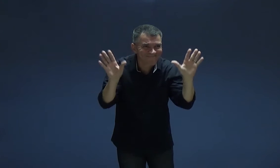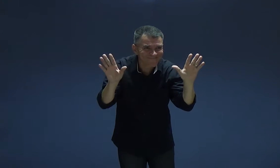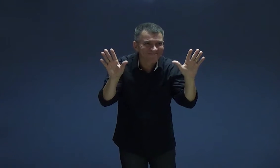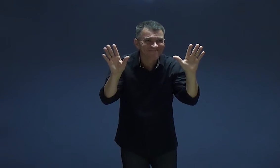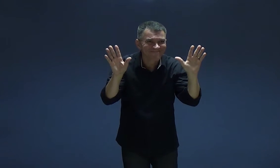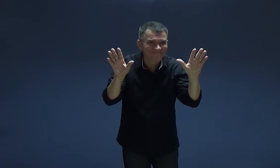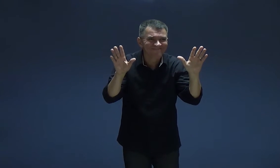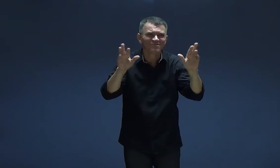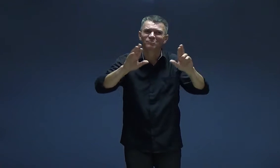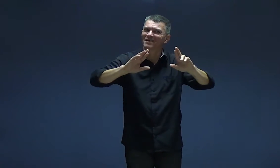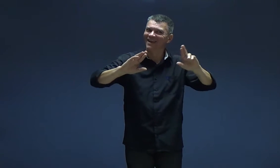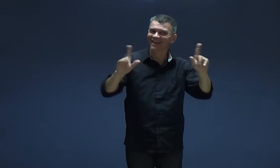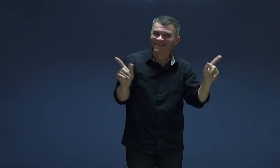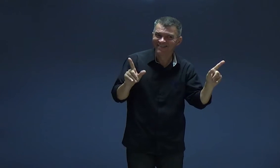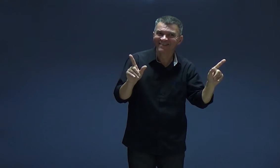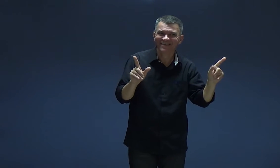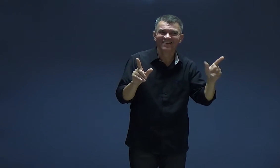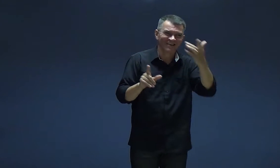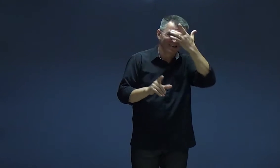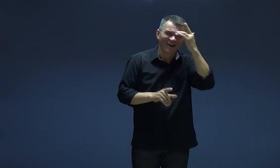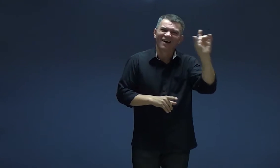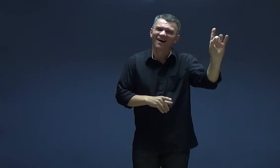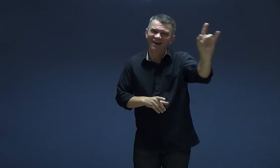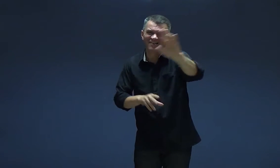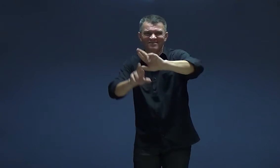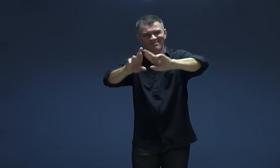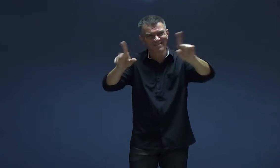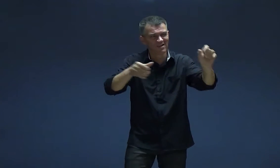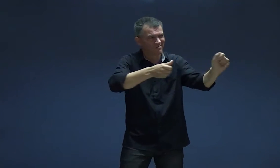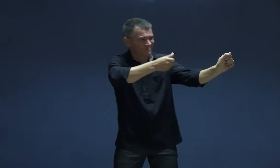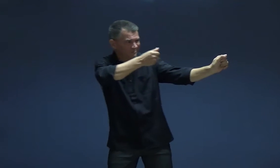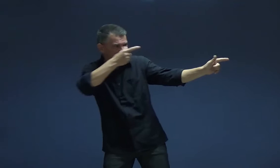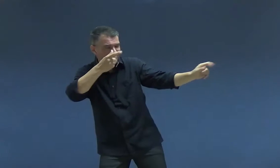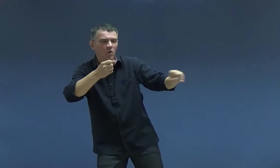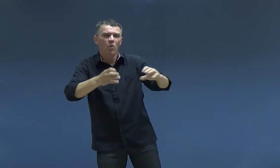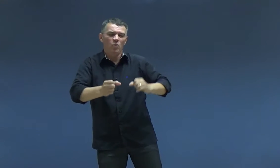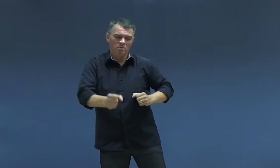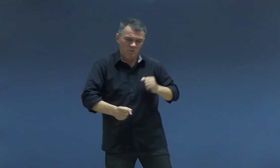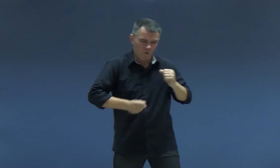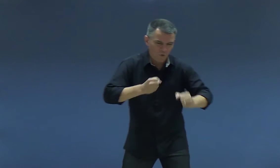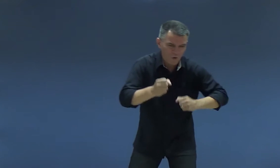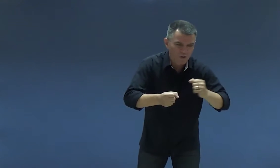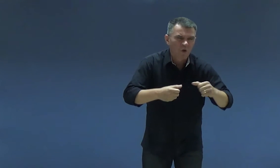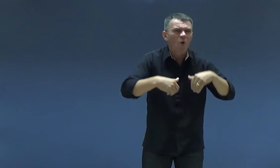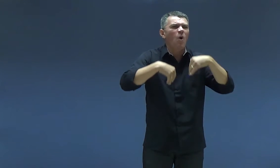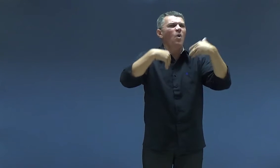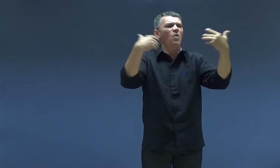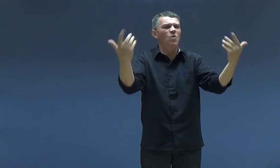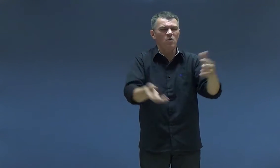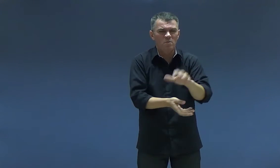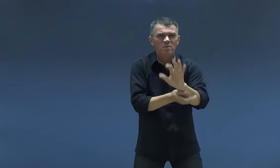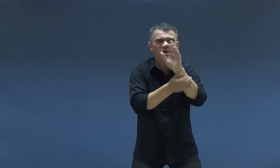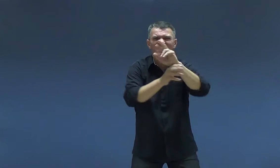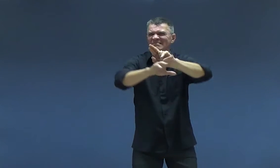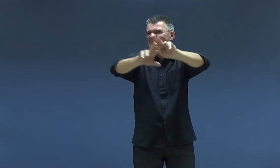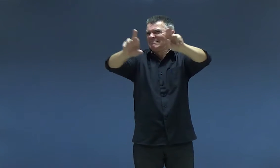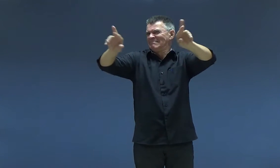Is it a leap? É diferente, né? Então, as pessoas têm ali, né, para acertar o alvo,